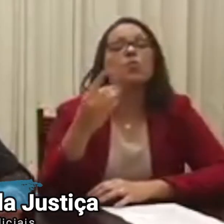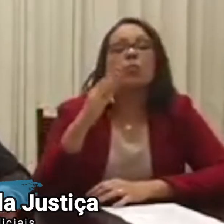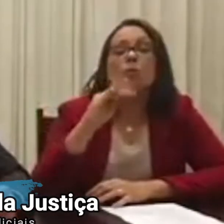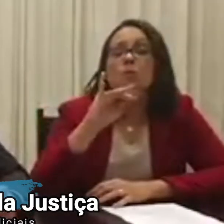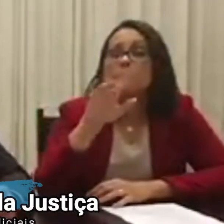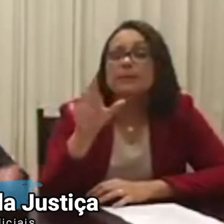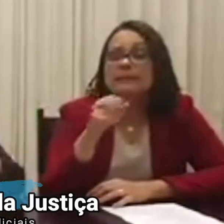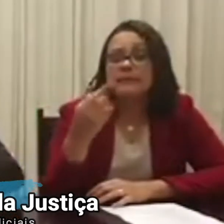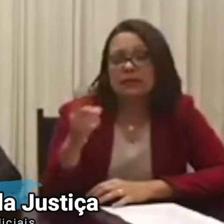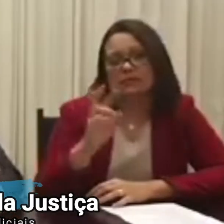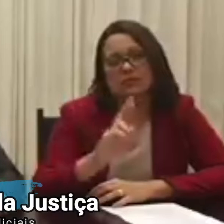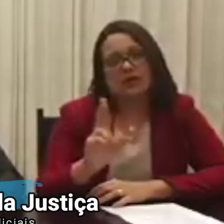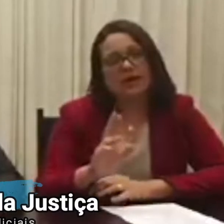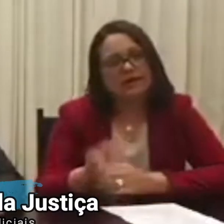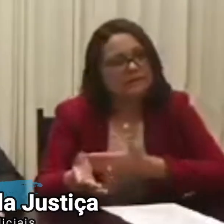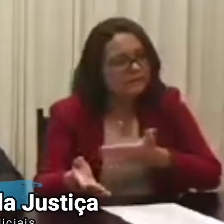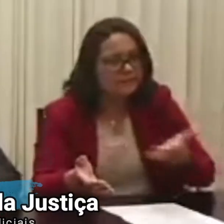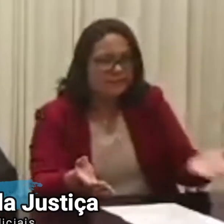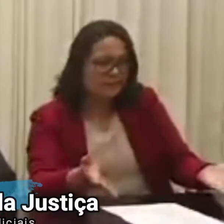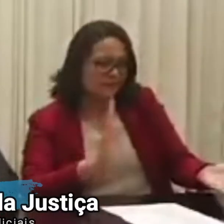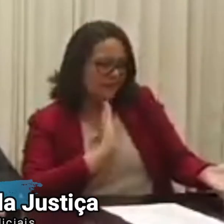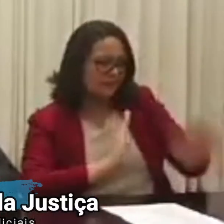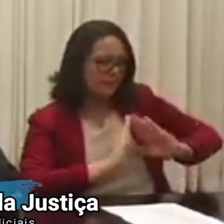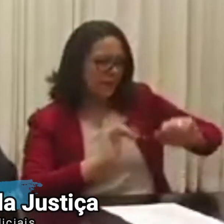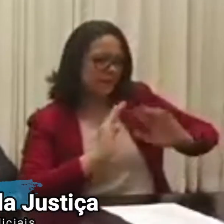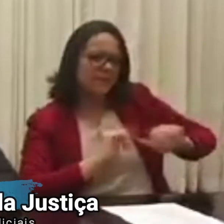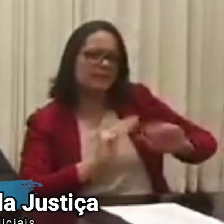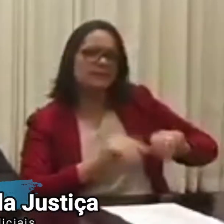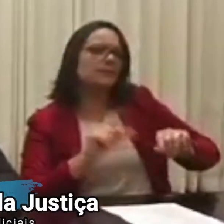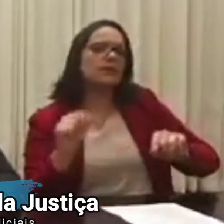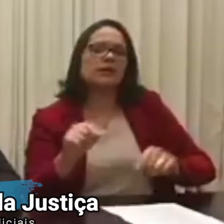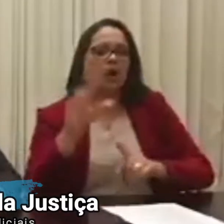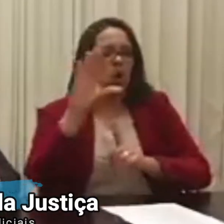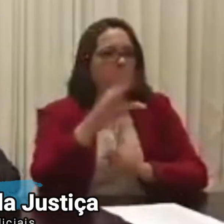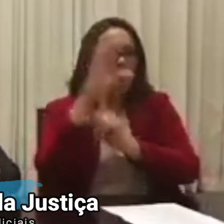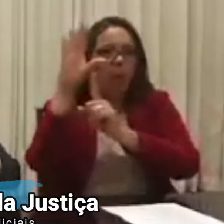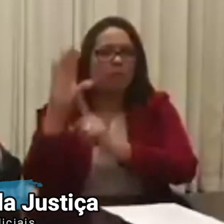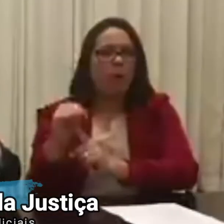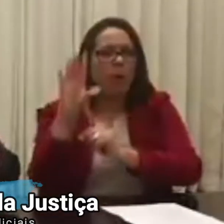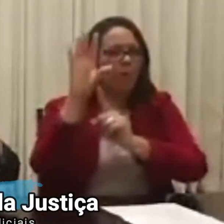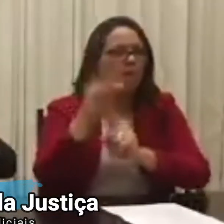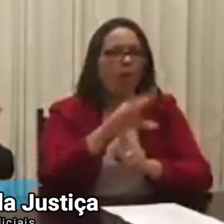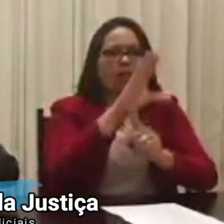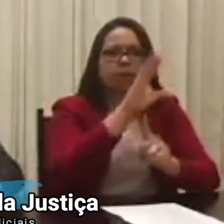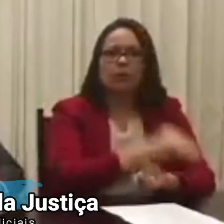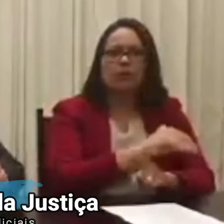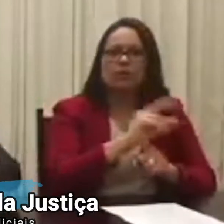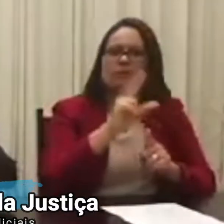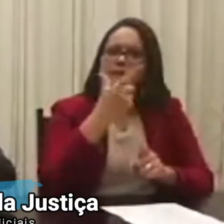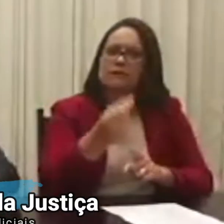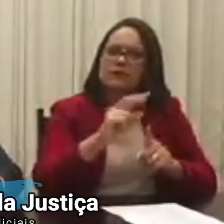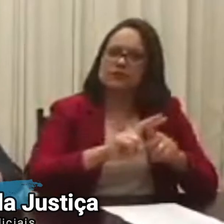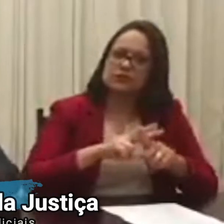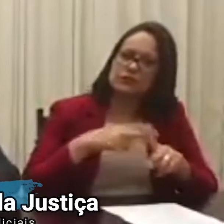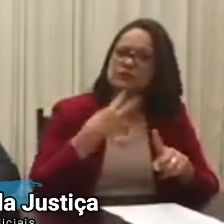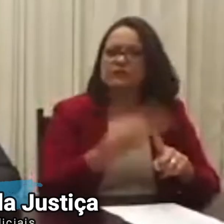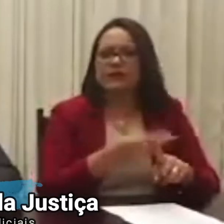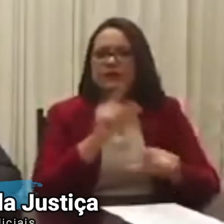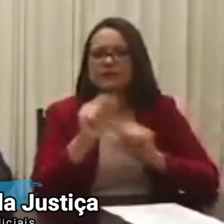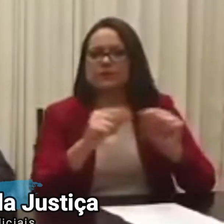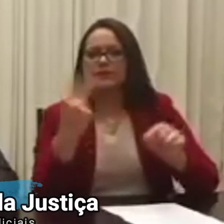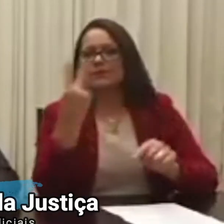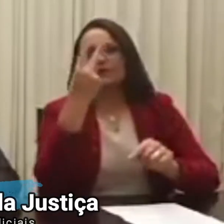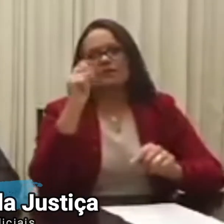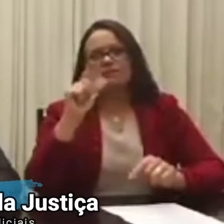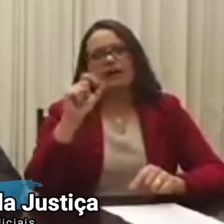de reais. Bem, depois que acontece em cima disso, vão, lógico, multar e 10, 20 vezes o valor